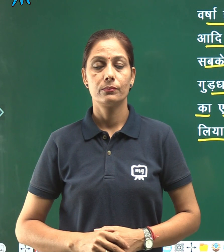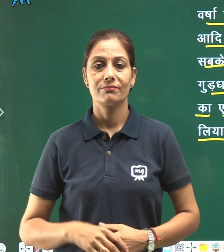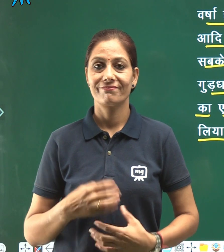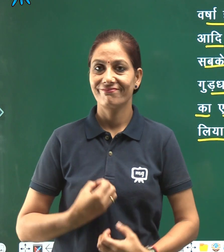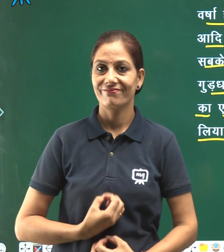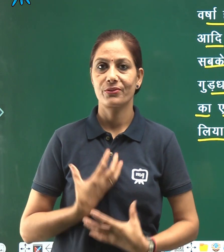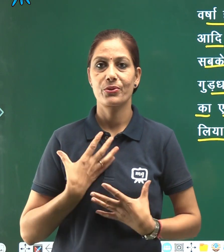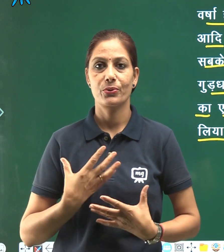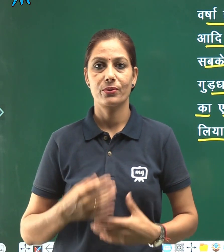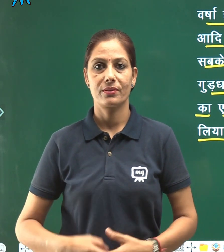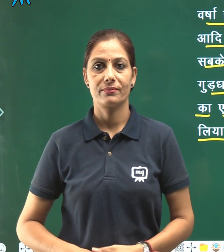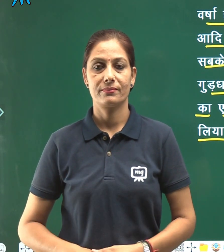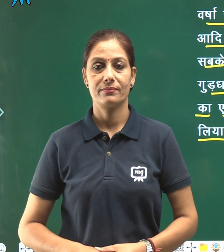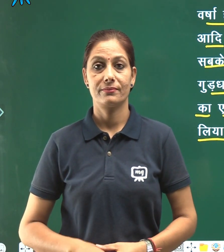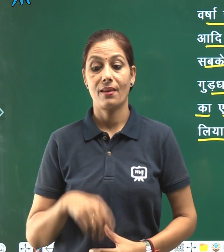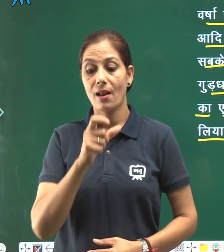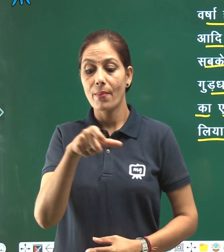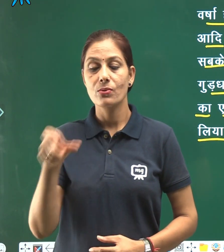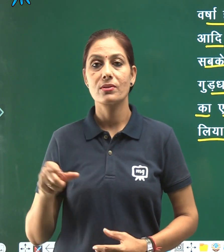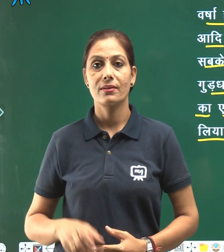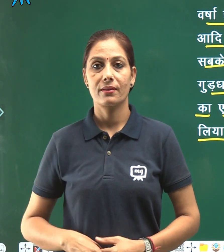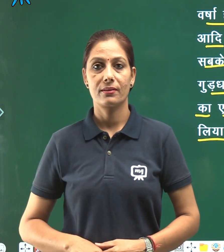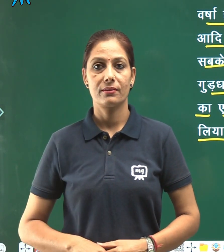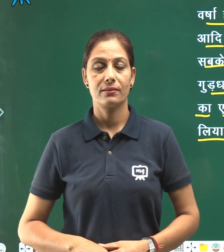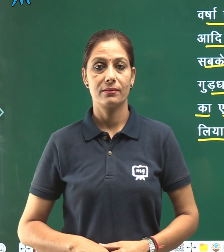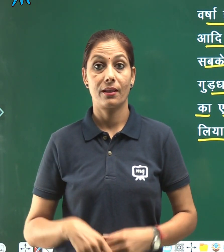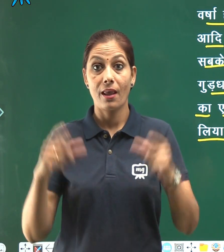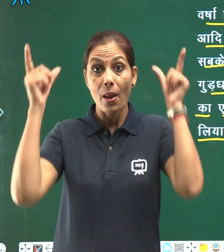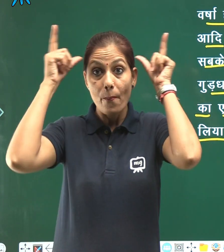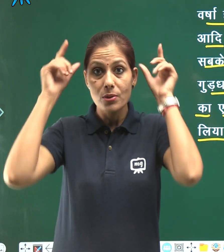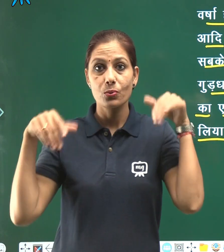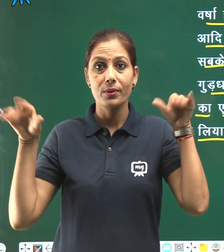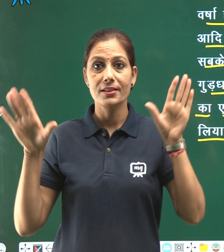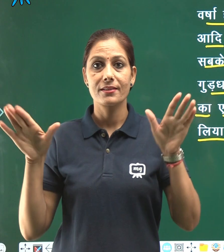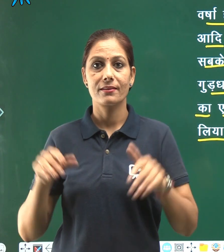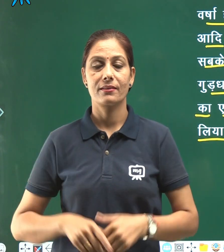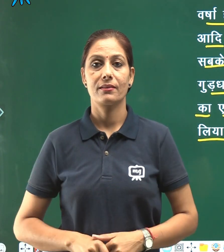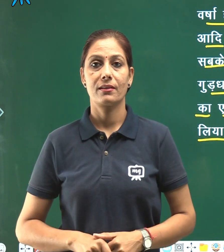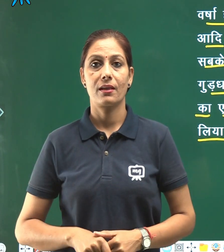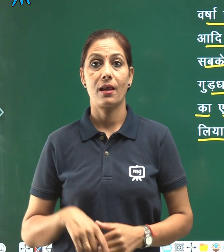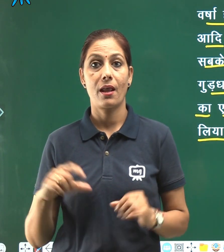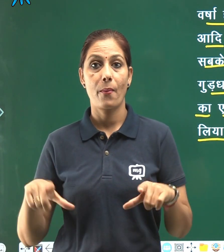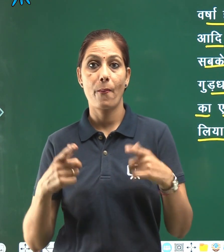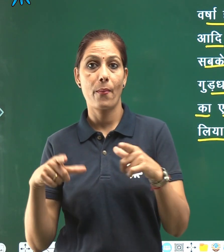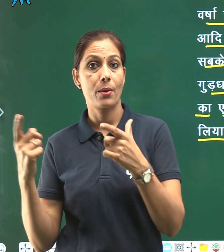प्रसन्नता होगी। मनुष्य, पशु पक्षी, पेड़